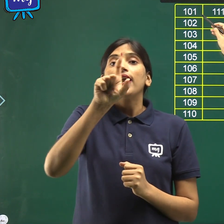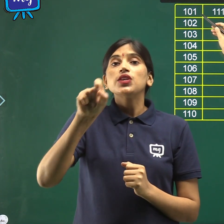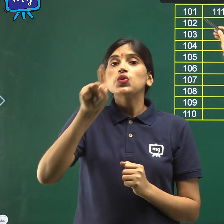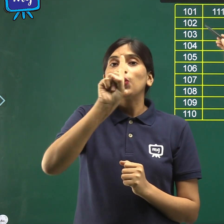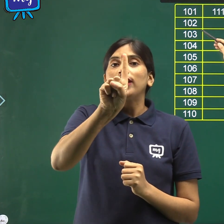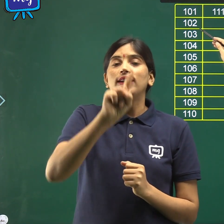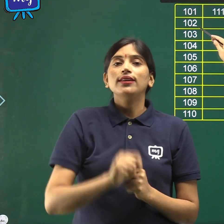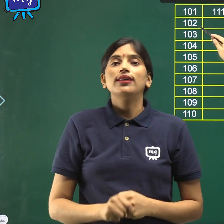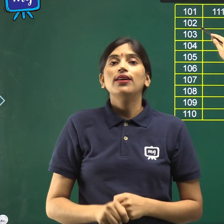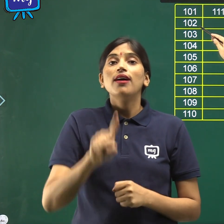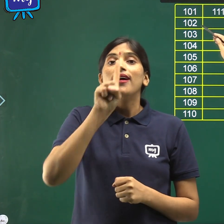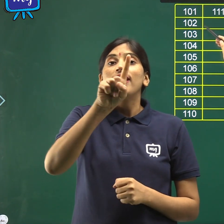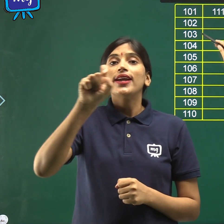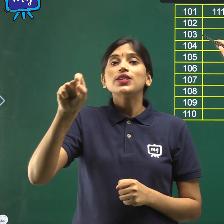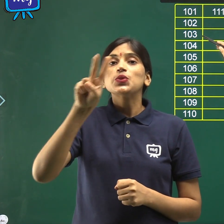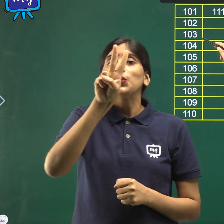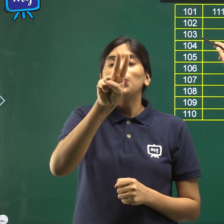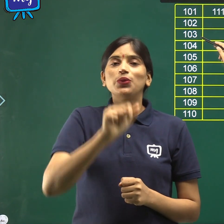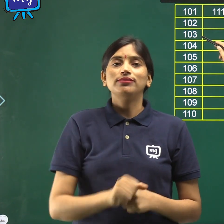101, 102,